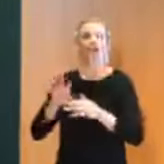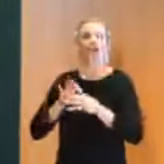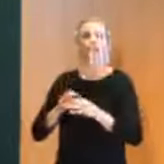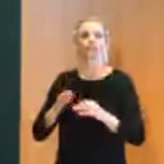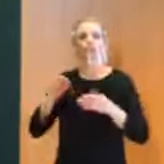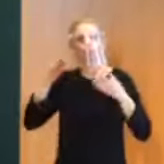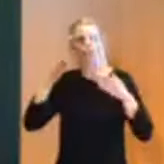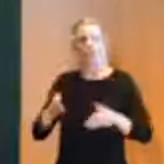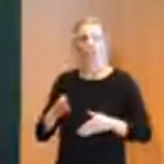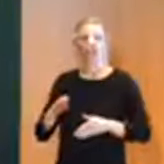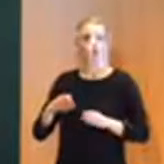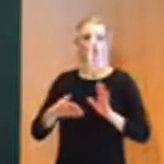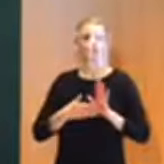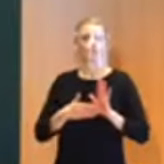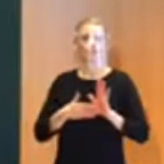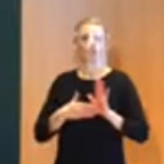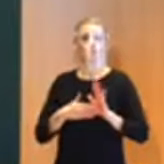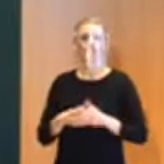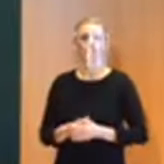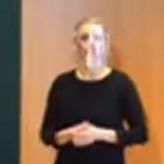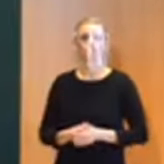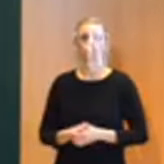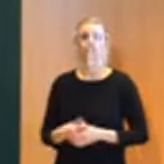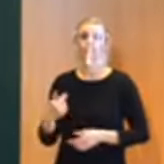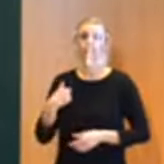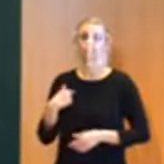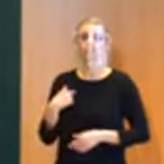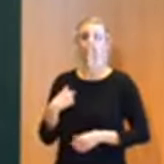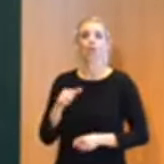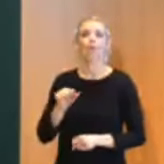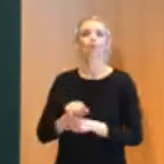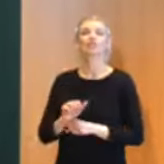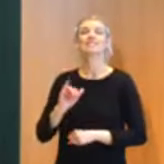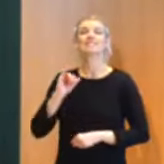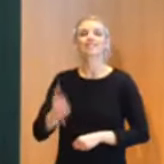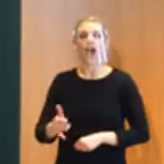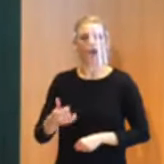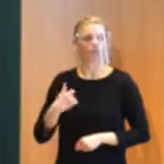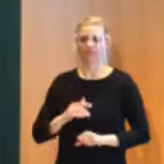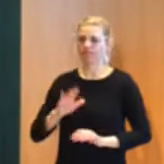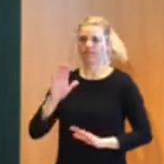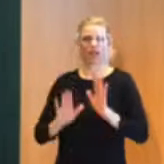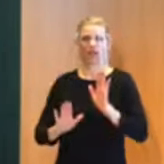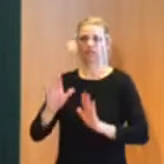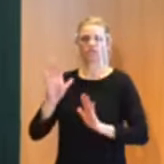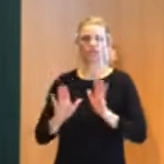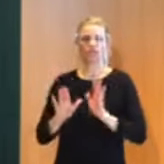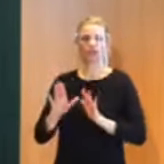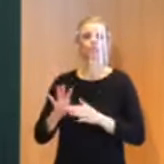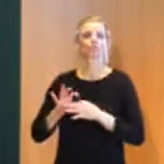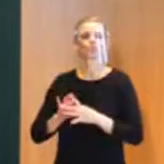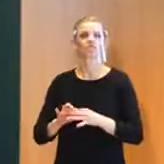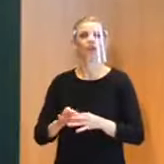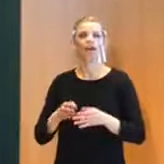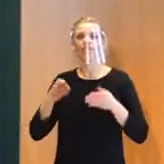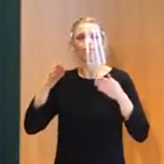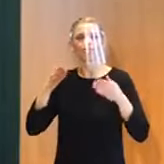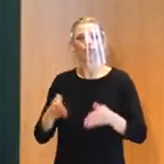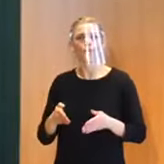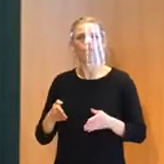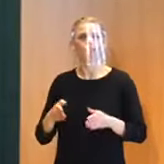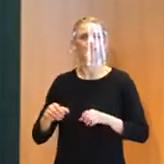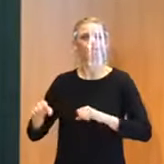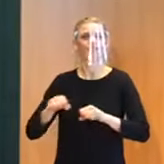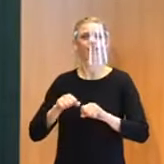Myslím si, že v tomto momente by sme nehlasovali za vyslovenie nedôvery vláde Igora Matoviča, preto lebo